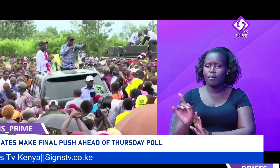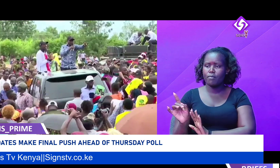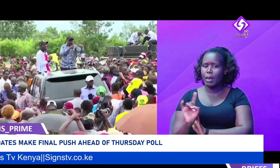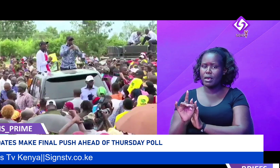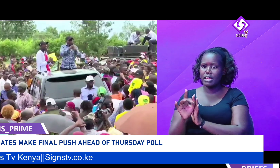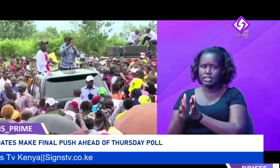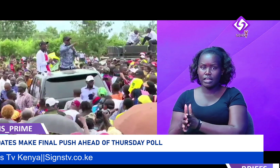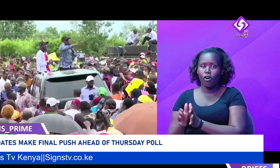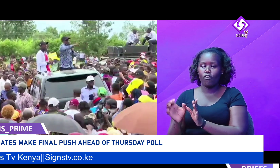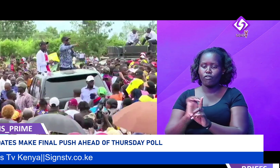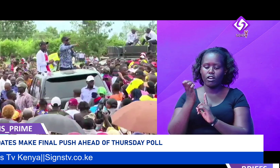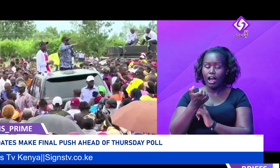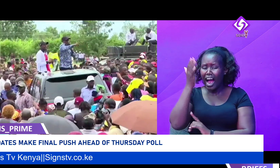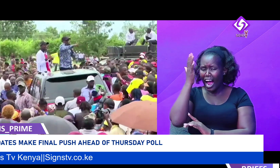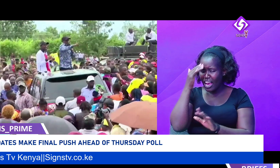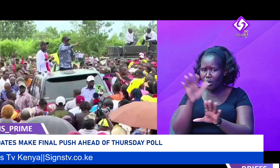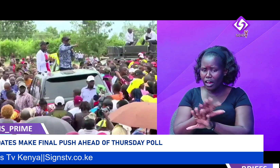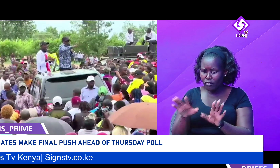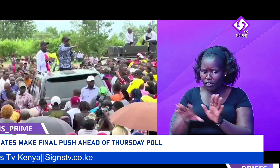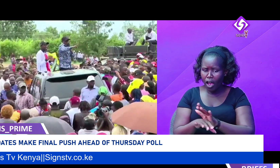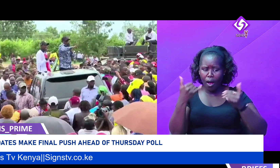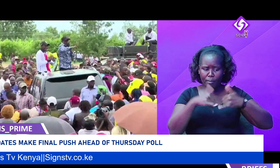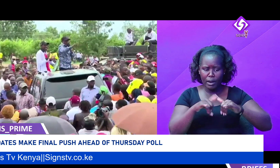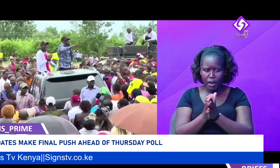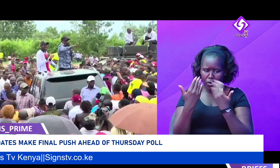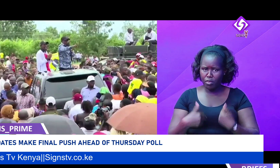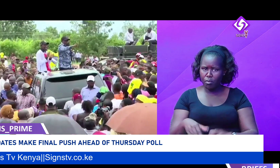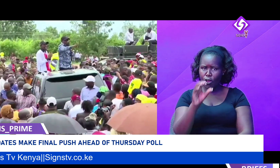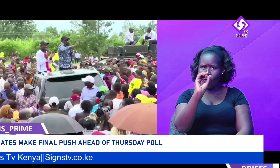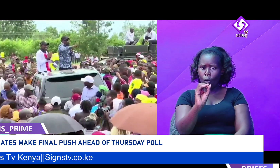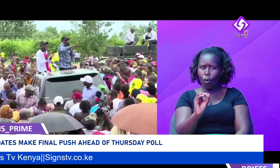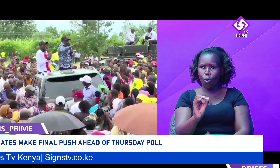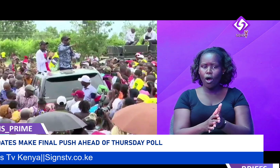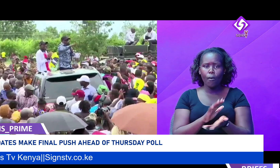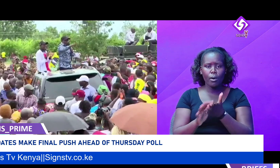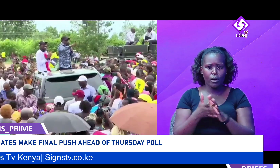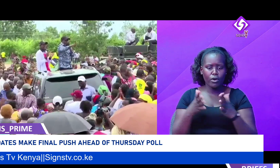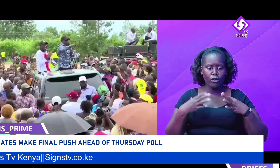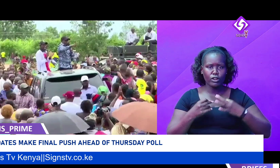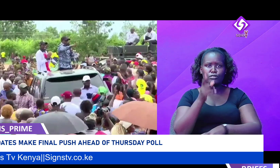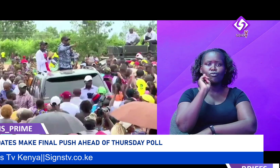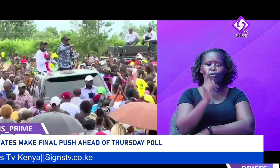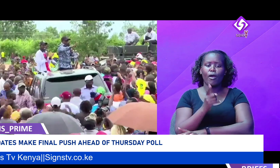mambo mengi. Usicheze na mimi, nitakuvua nguo wewe. Wewe.